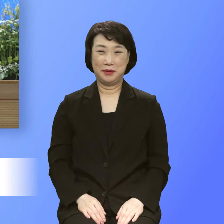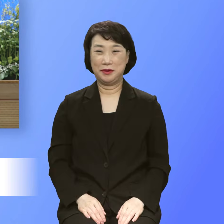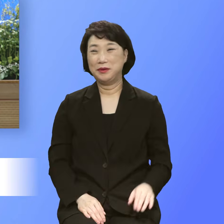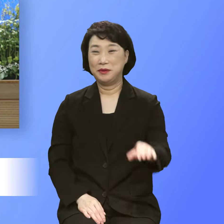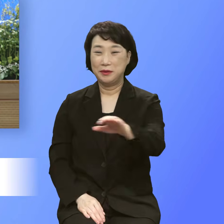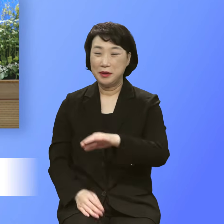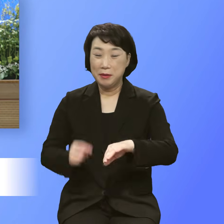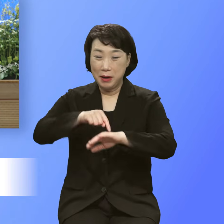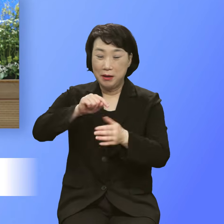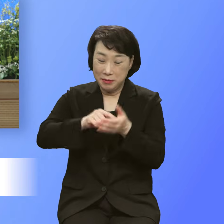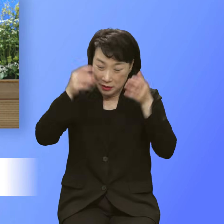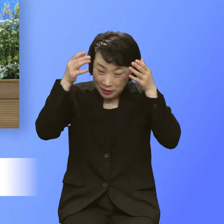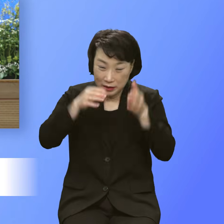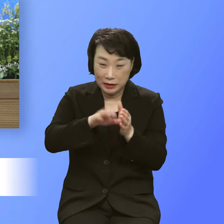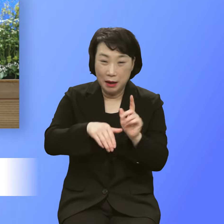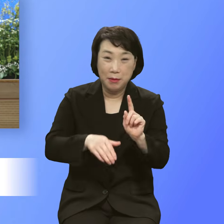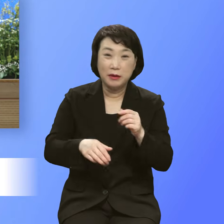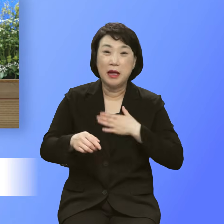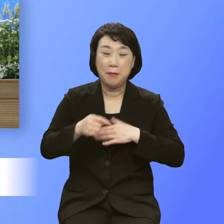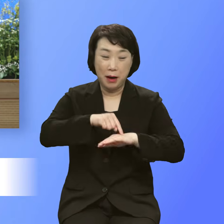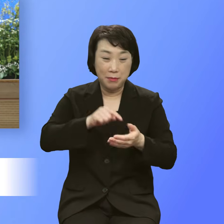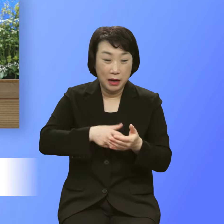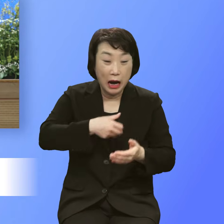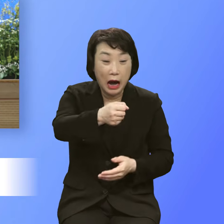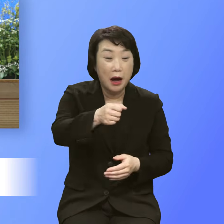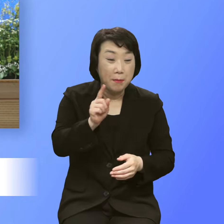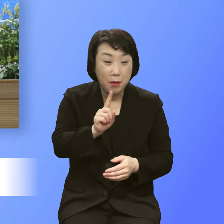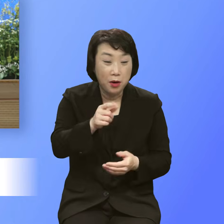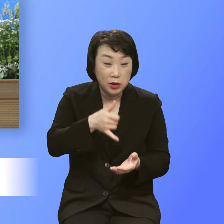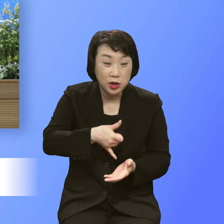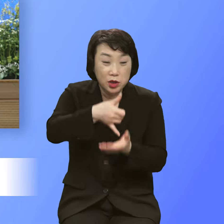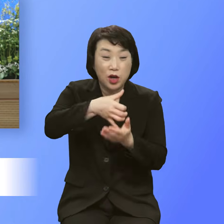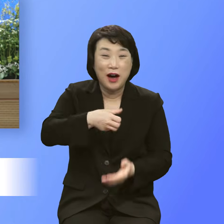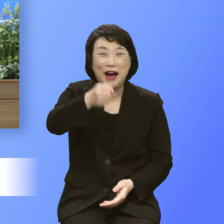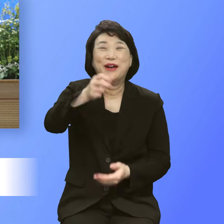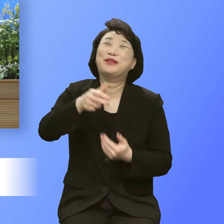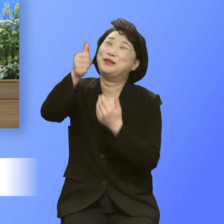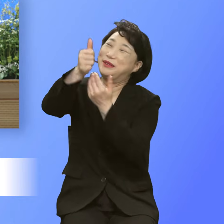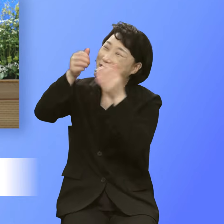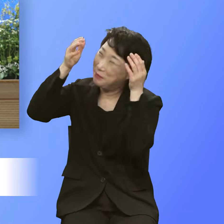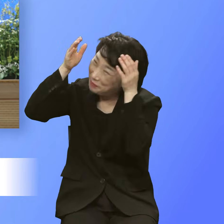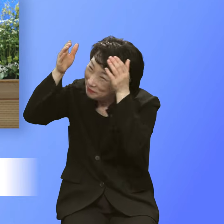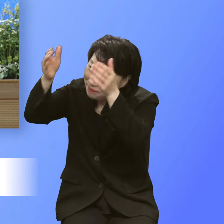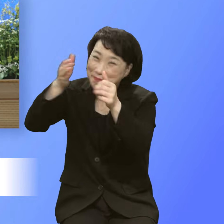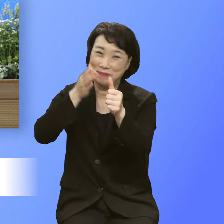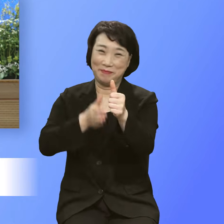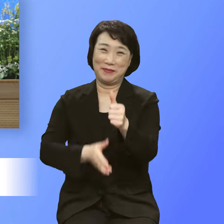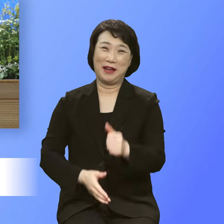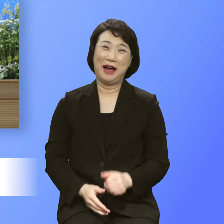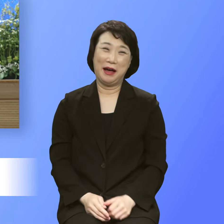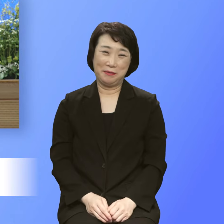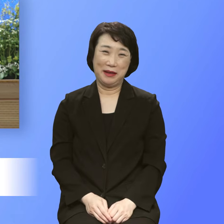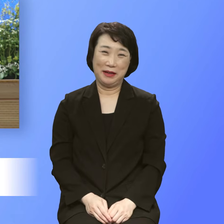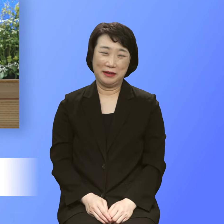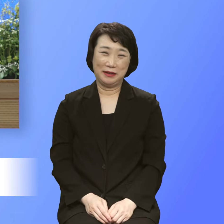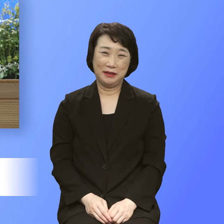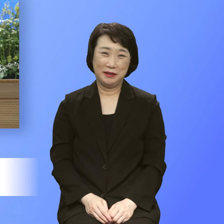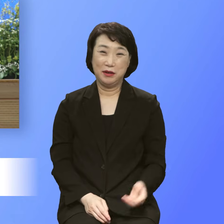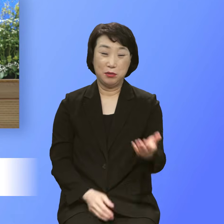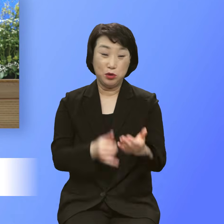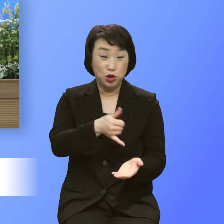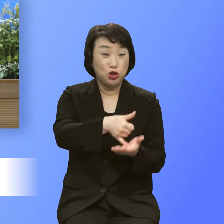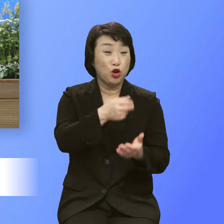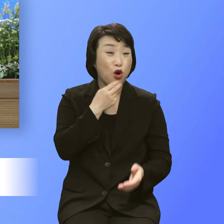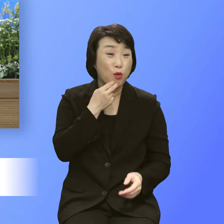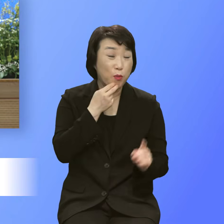우리는 마음을 쏟을 때 내 마음을 받을 수 있는 인격 있는 주님께 쏟아야 된다. 자,